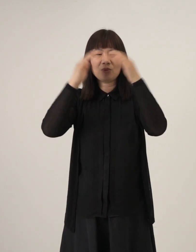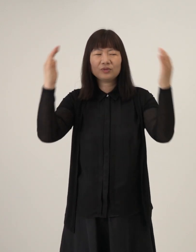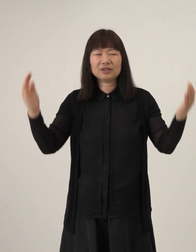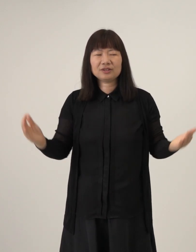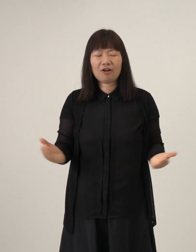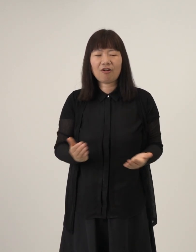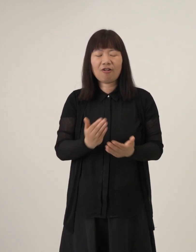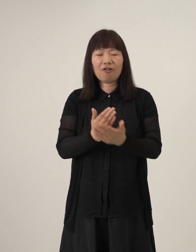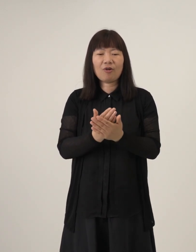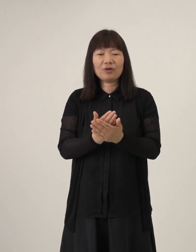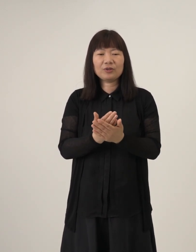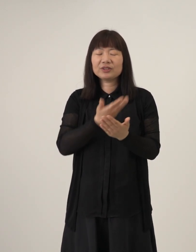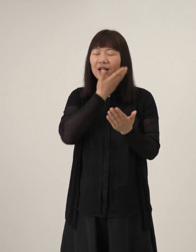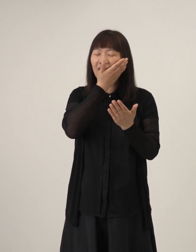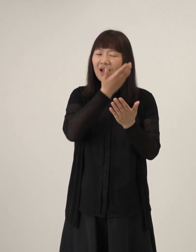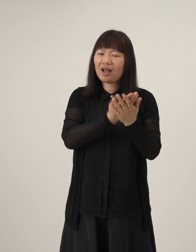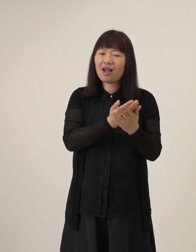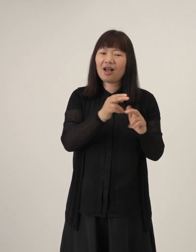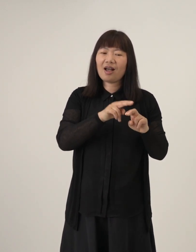모든